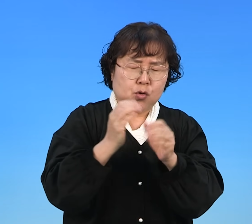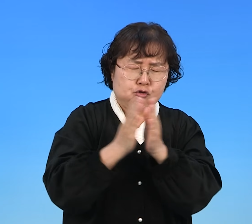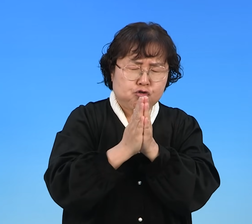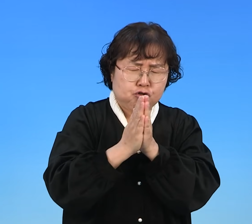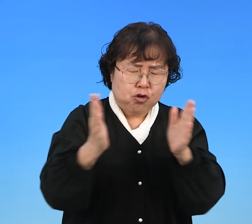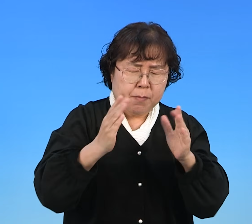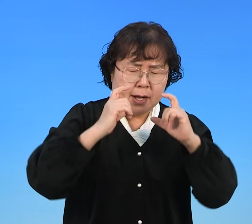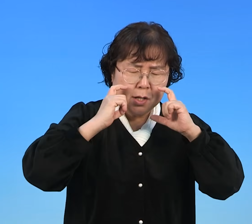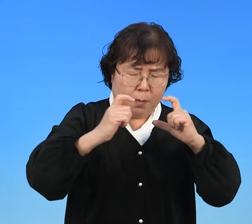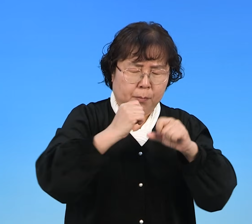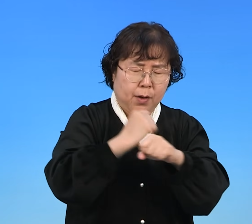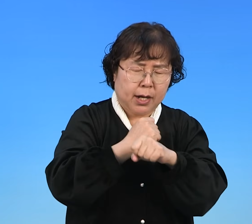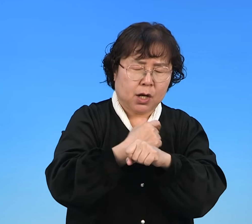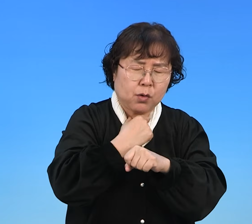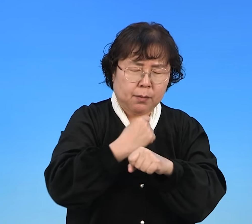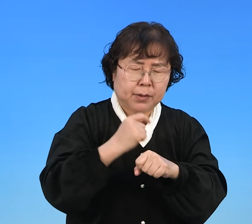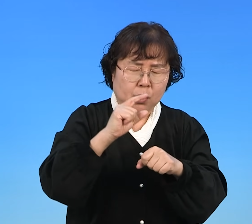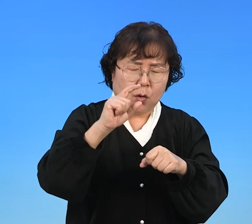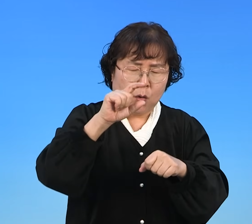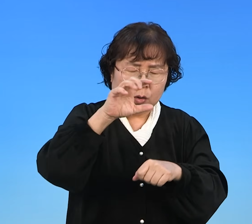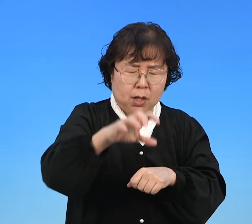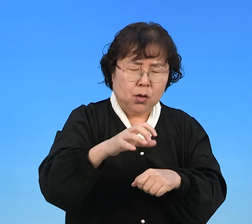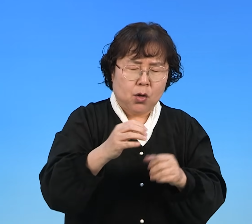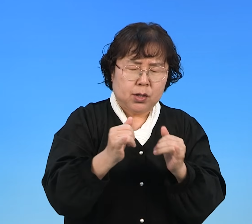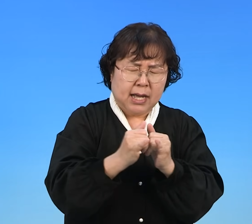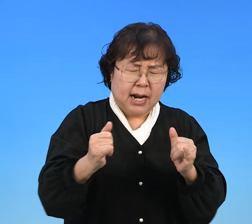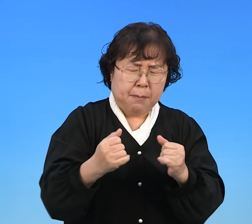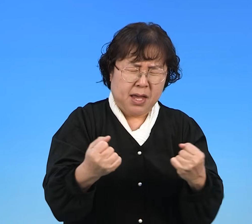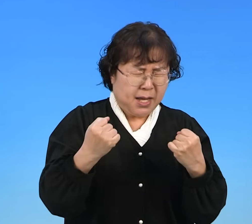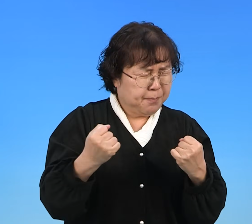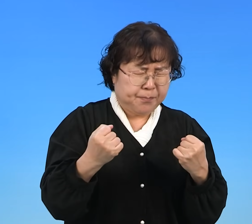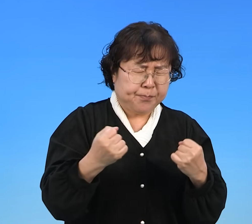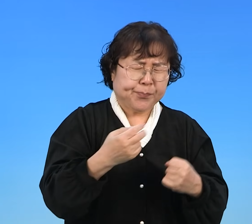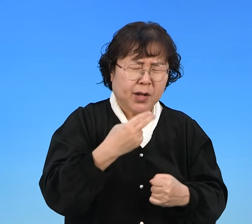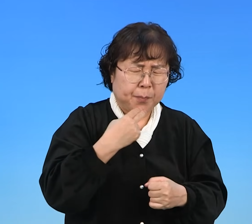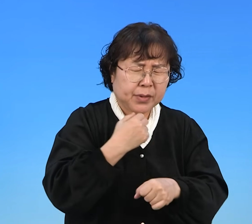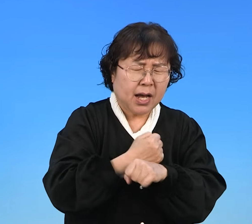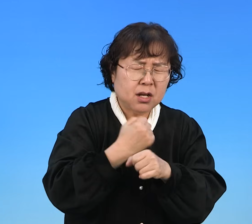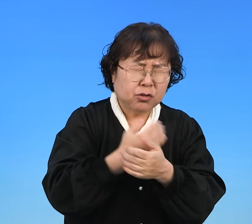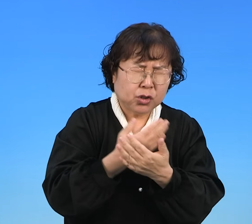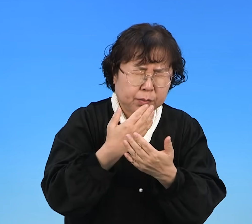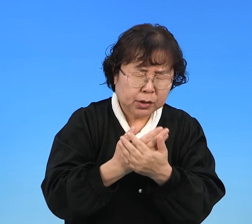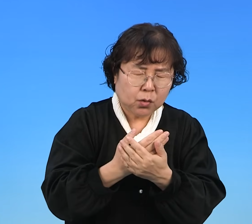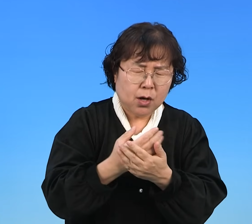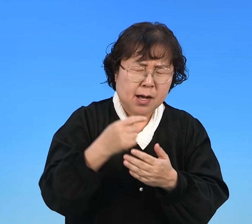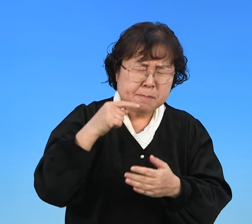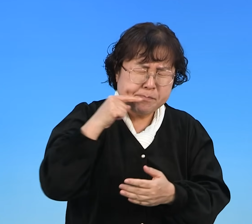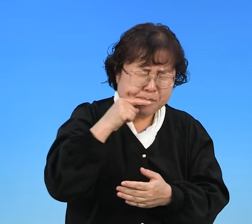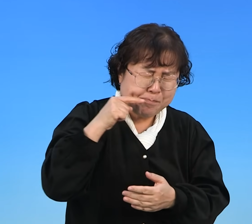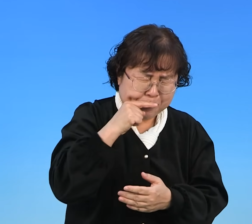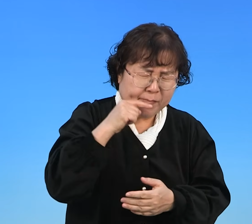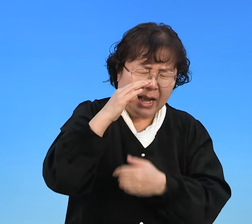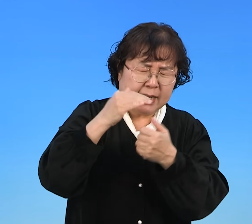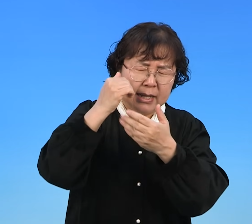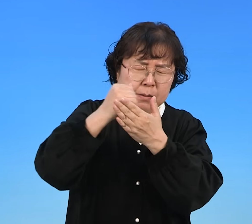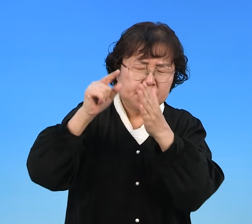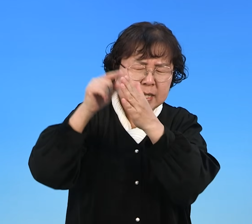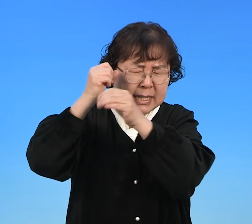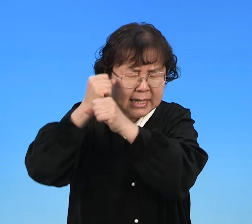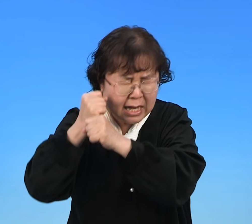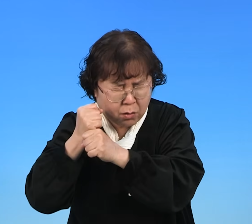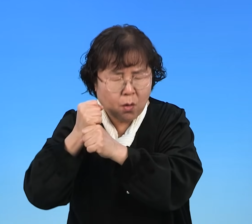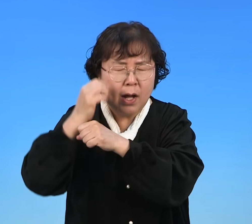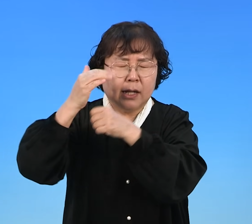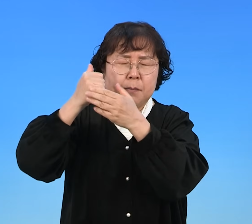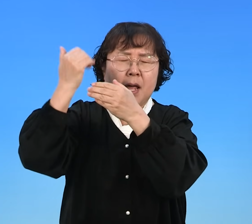벌이기 원하는데, 하나님, 여기에도 인간적인 힘이 들어가지 않도록 도와주시고 철저하게 하나님을 의지하는, 하나님